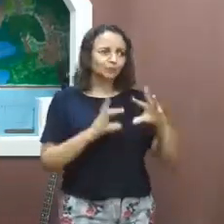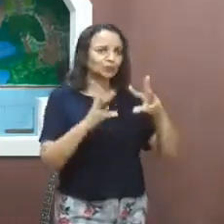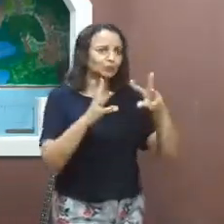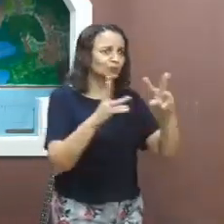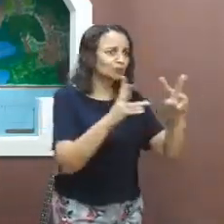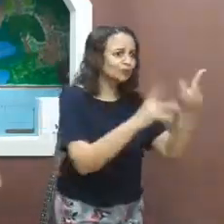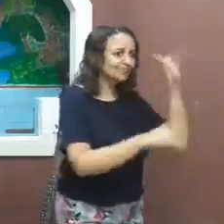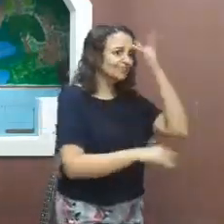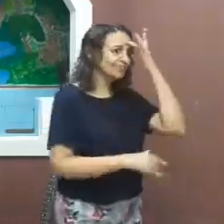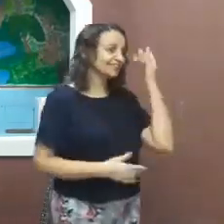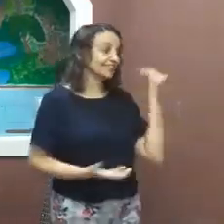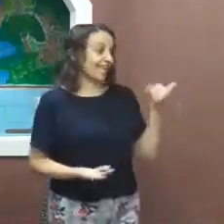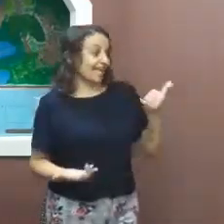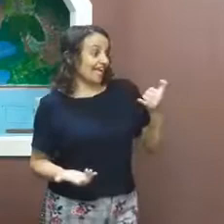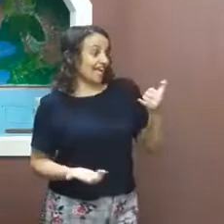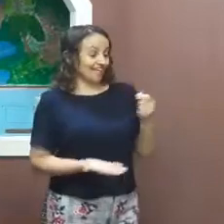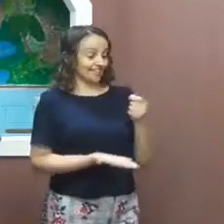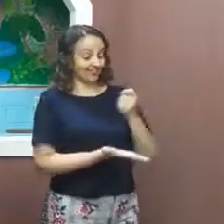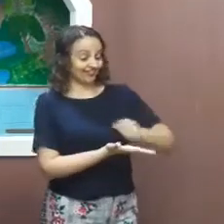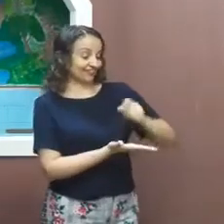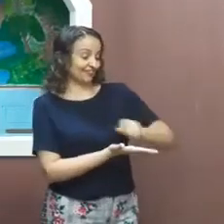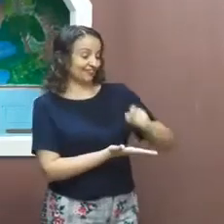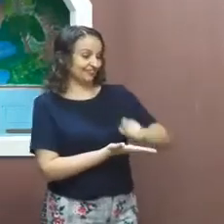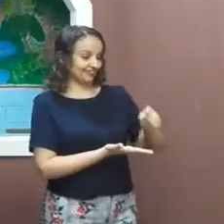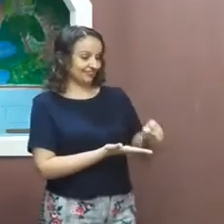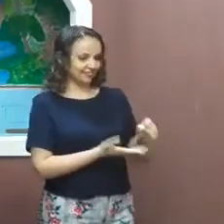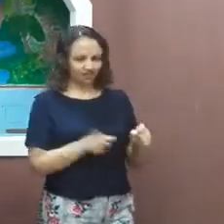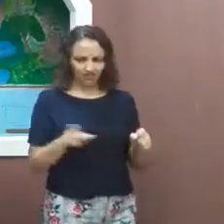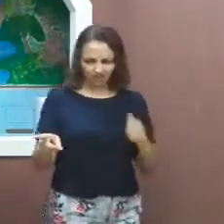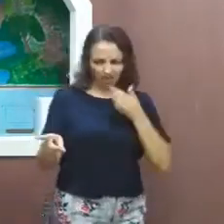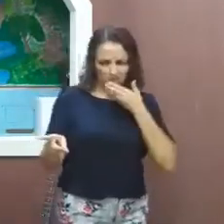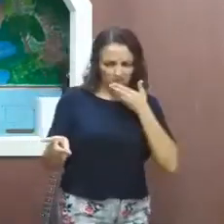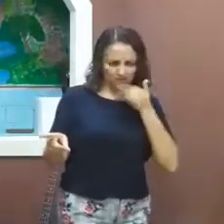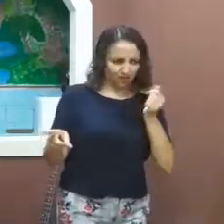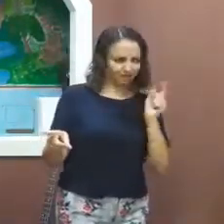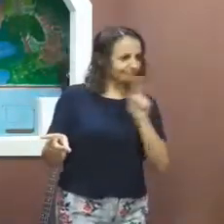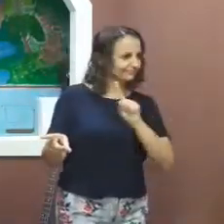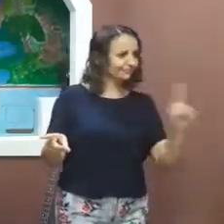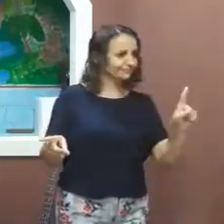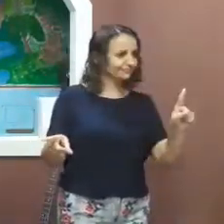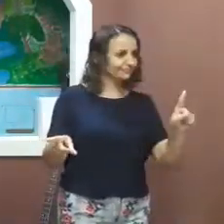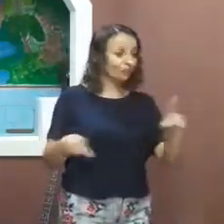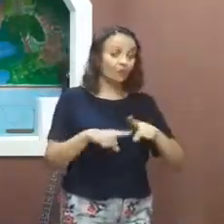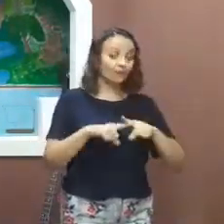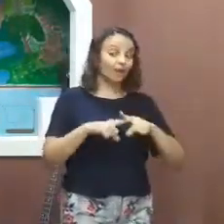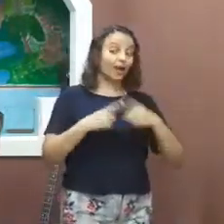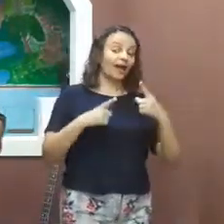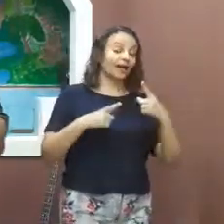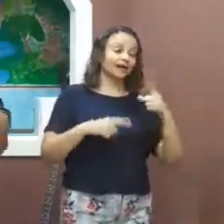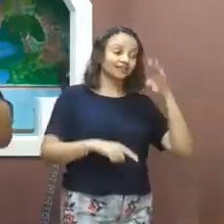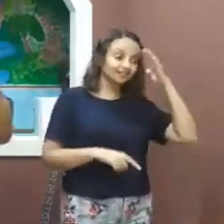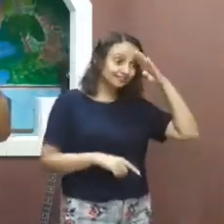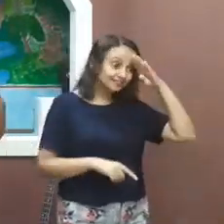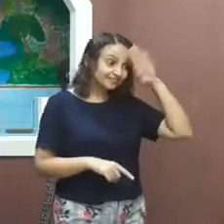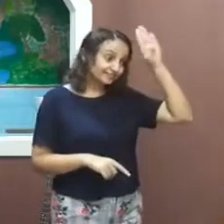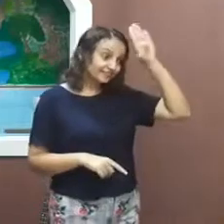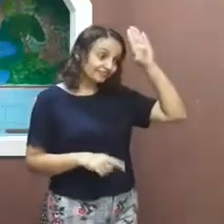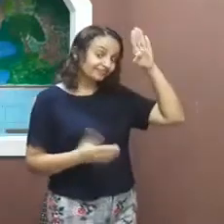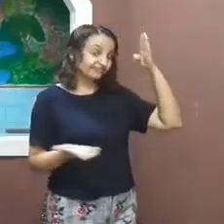Por que isso? Ela começou a ser uma melhor caneta? Não. Porque alguém viu, e aí